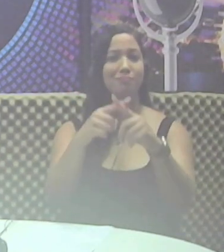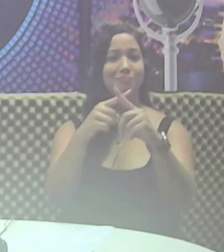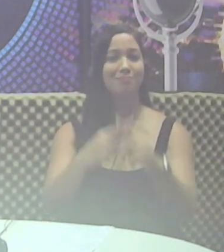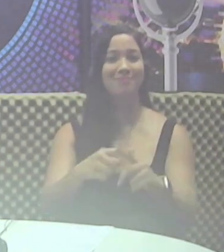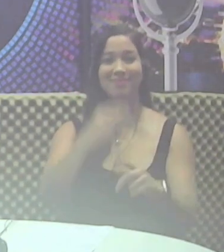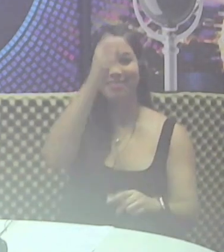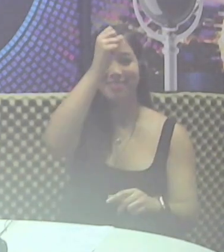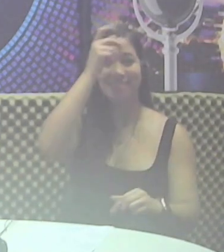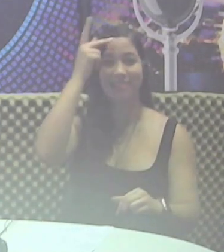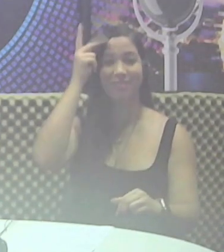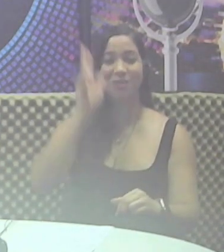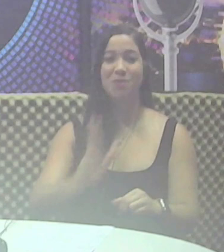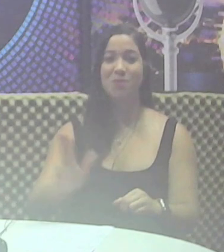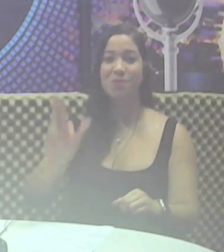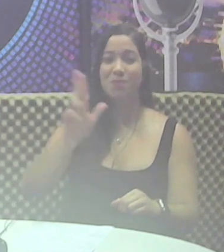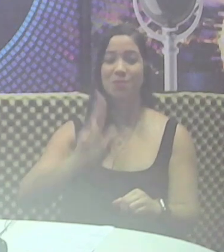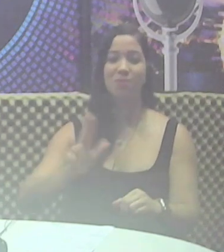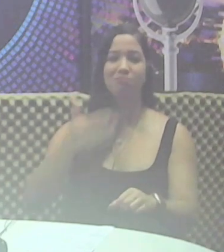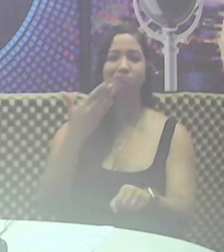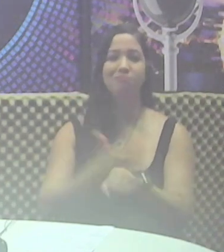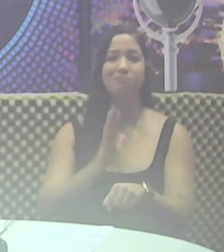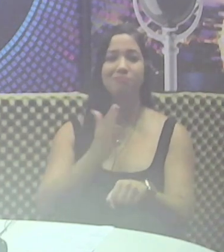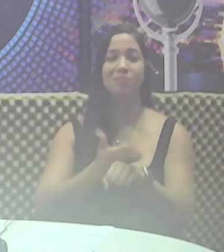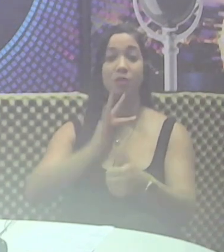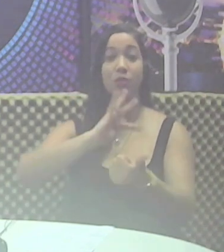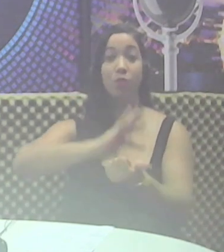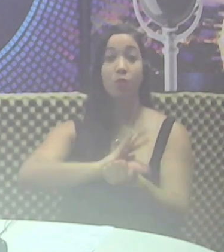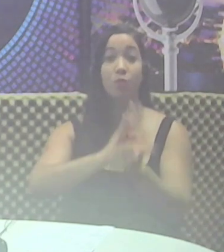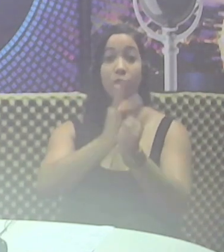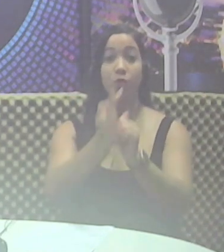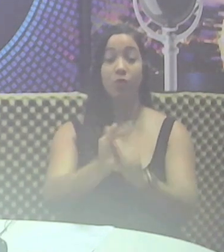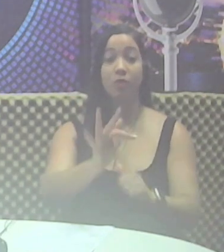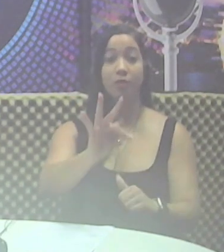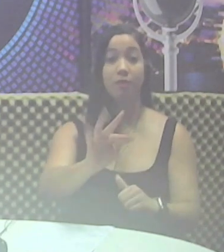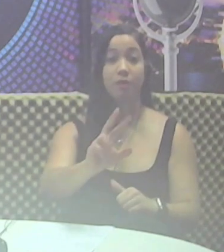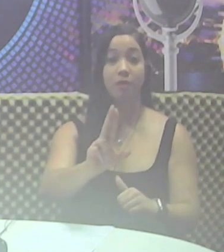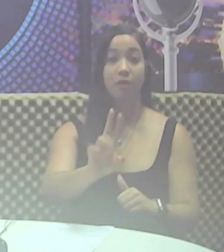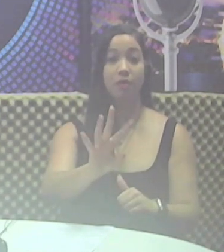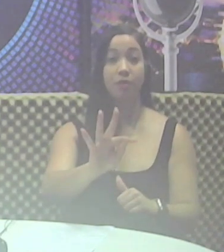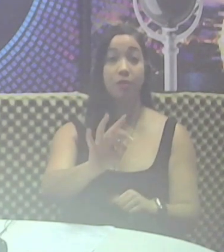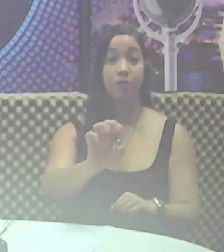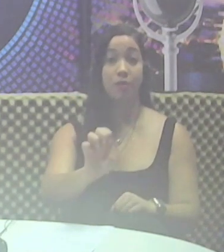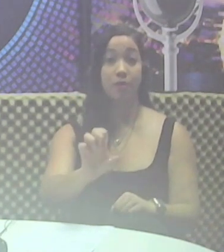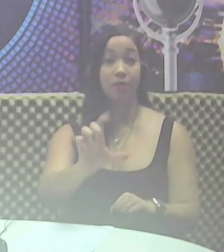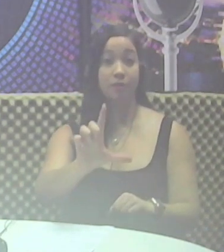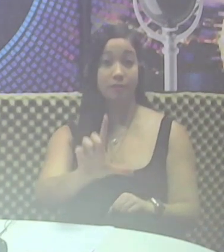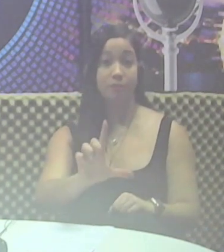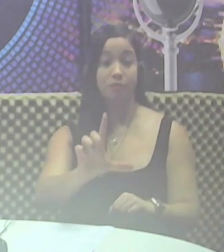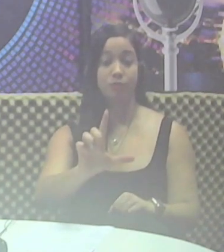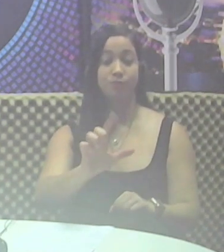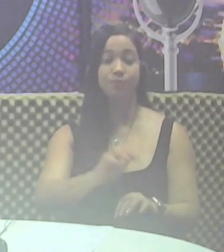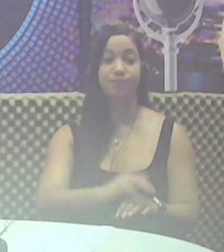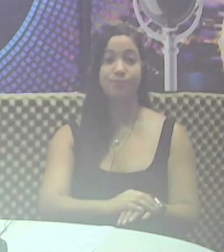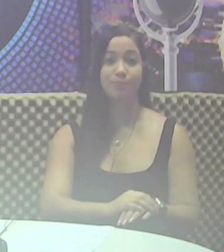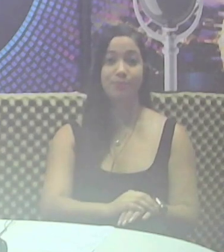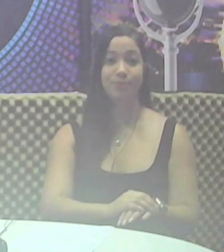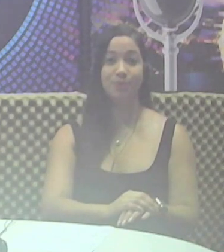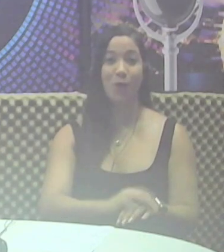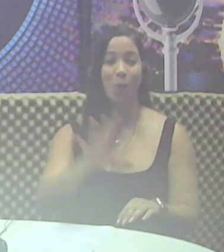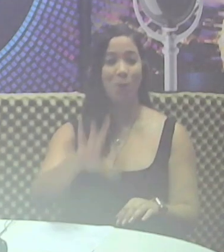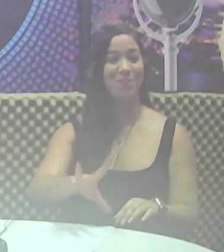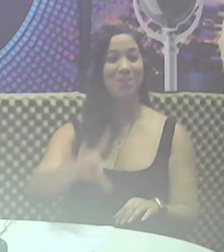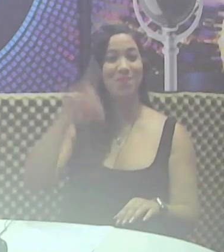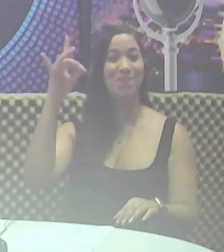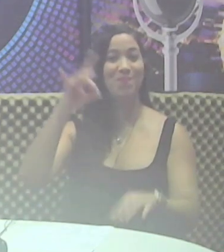Prefeitura de Uberlândia e treina por meio da Fundação Uberlandense do Turismo, Esporte e Lazer, Futel, foi convocada